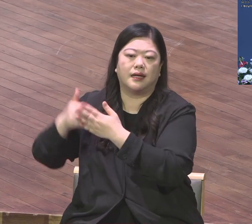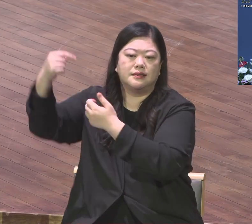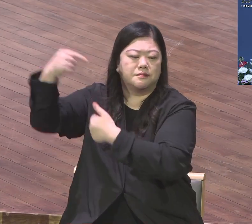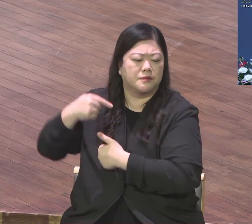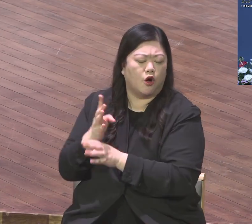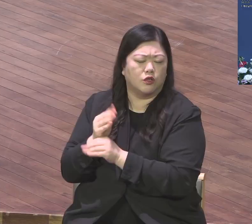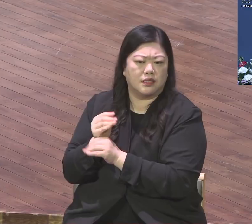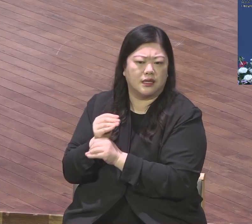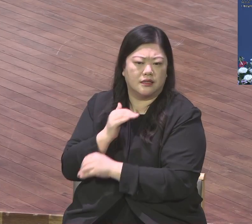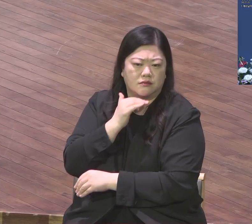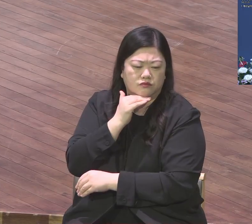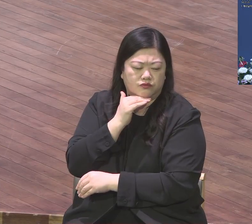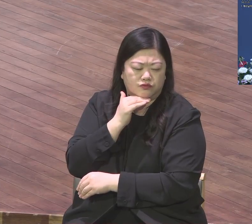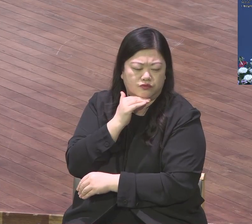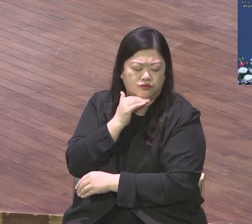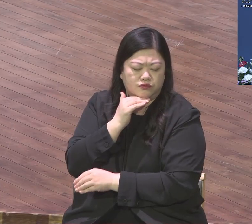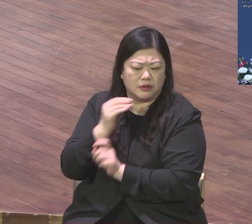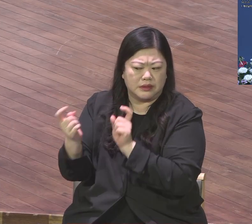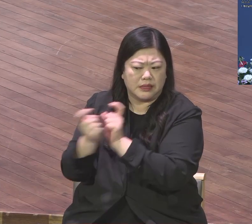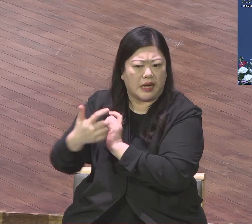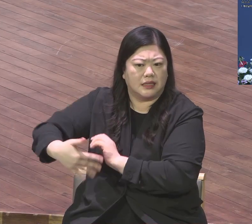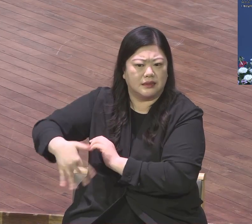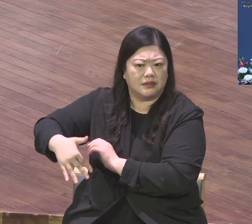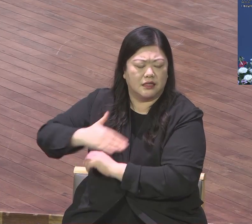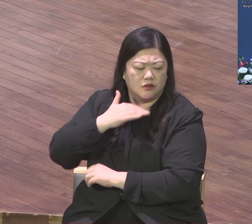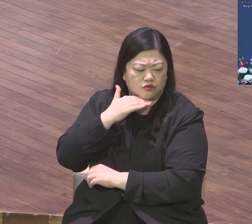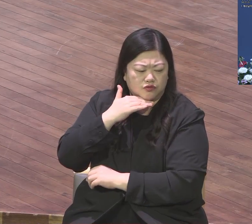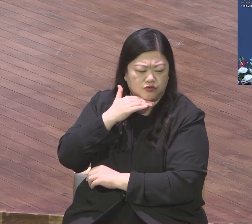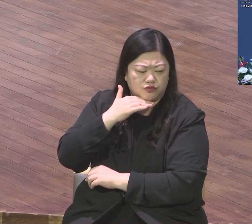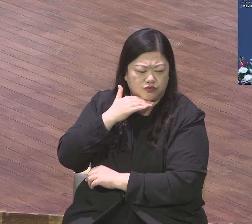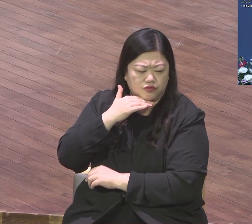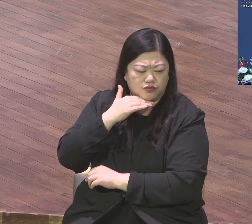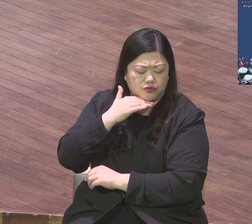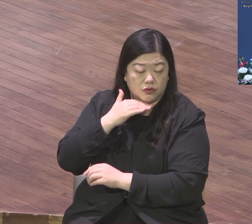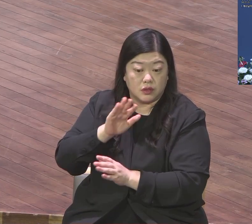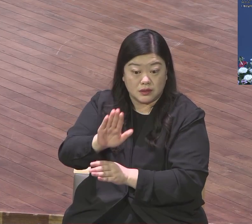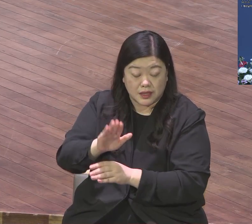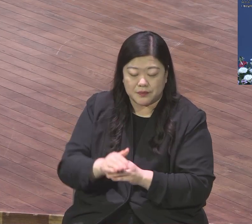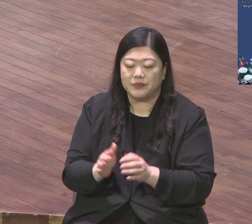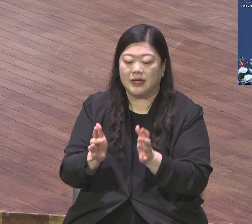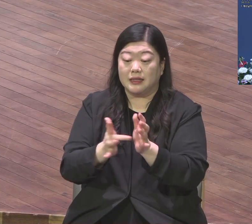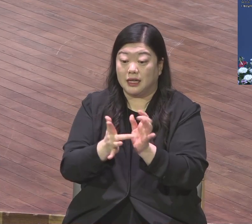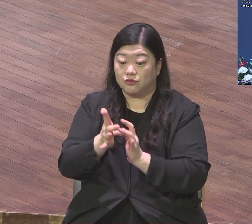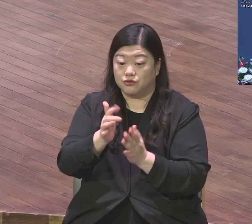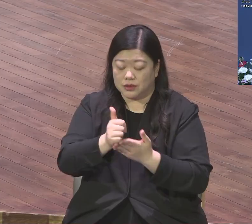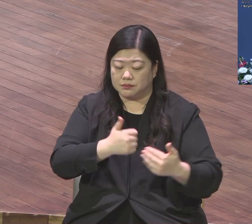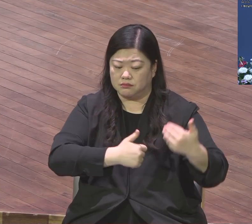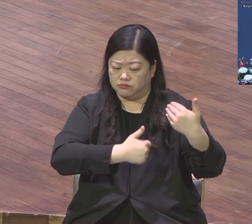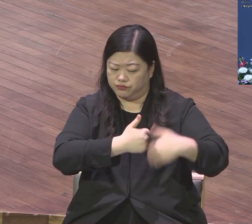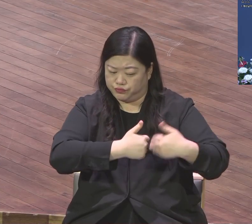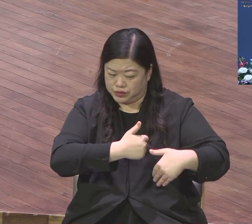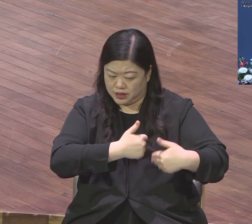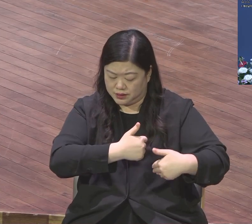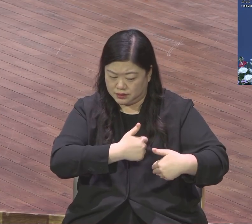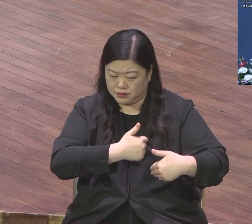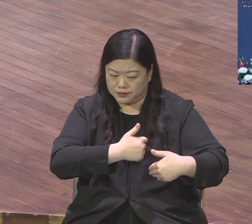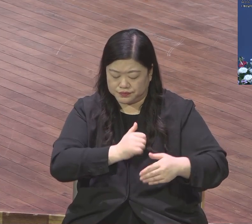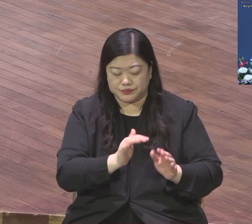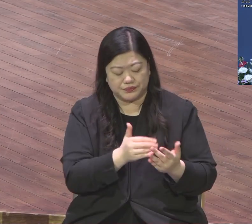그런 모습이죠. 그런데 재미있는 것은 이어지는 5절에 보면 예수님의 이런 표현에도